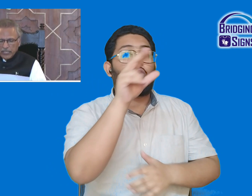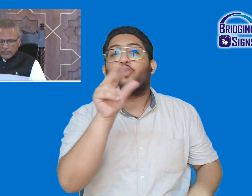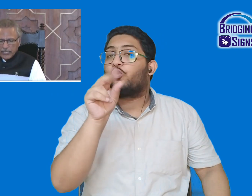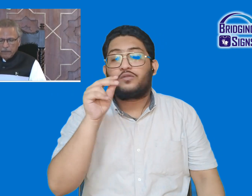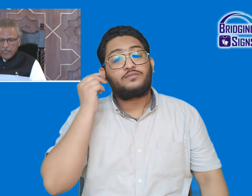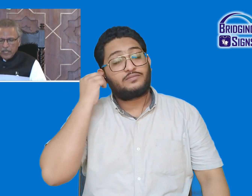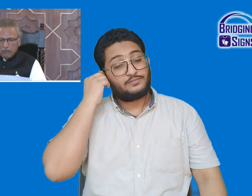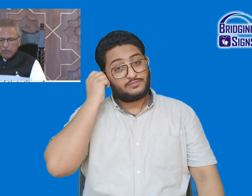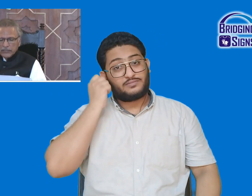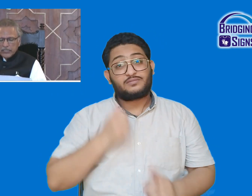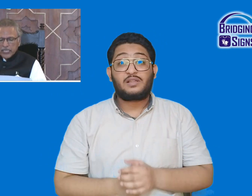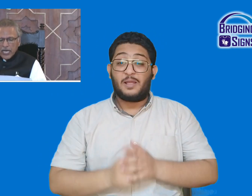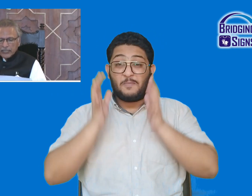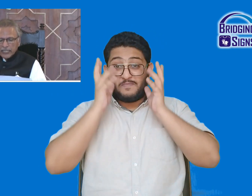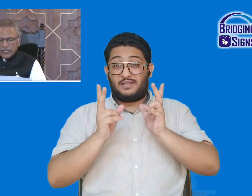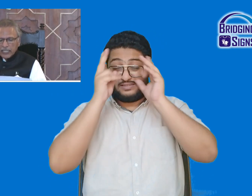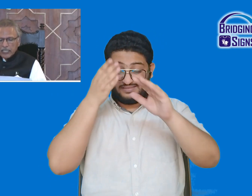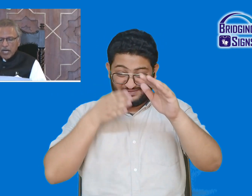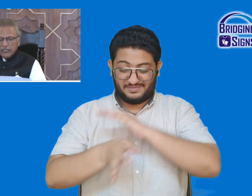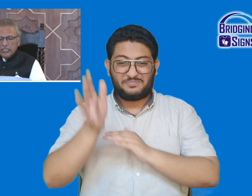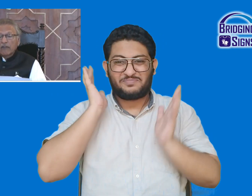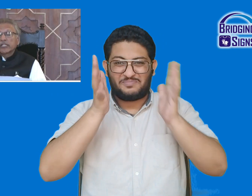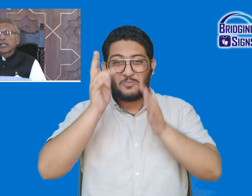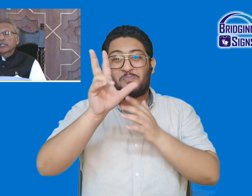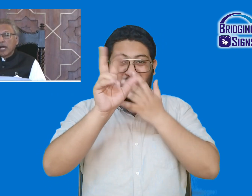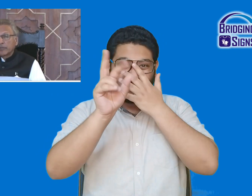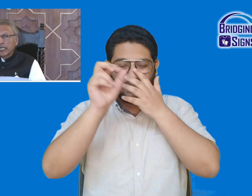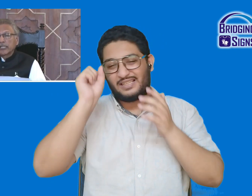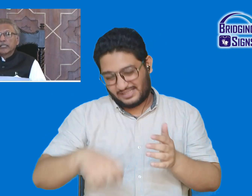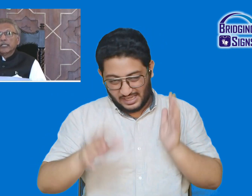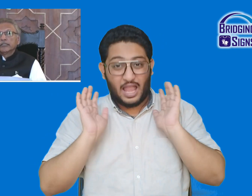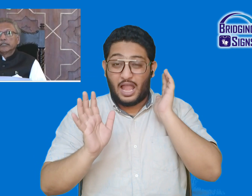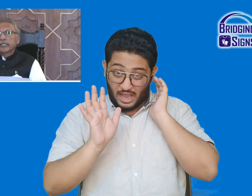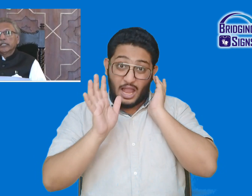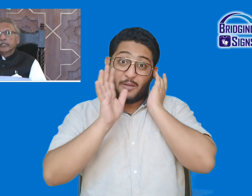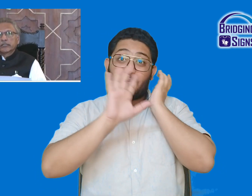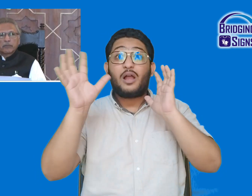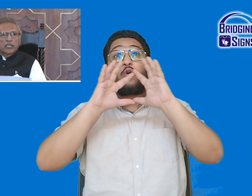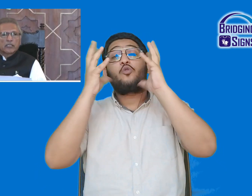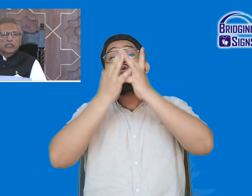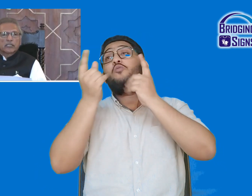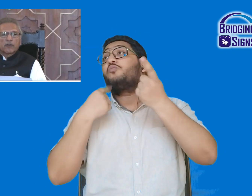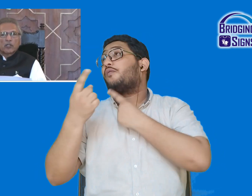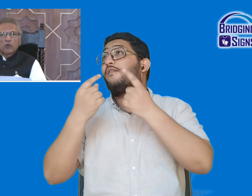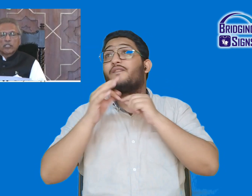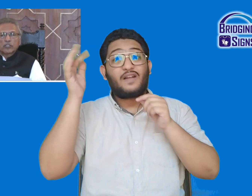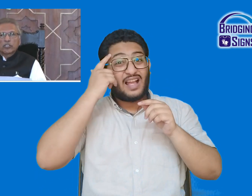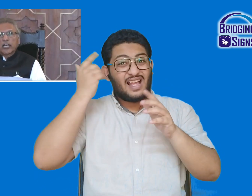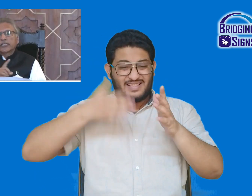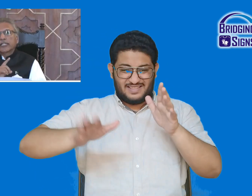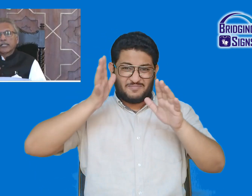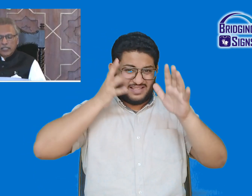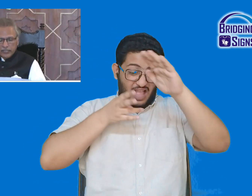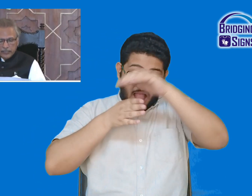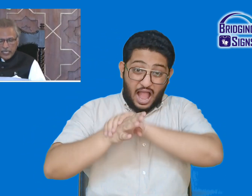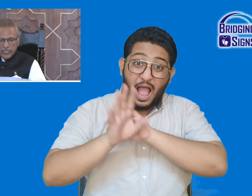مسجد میں نہ جائیں۔ مسجد کے احاطے کے اندر نماز تراویح کا اہتمام کیا جائے۔ یہ سب جگہ سے اتفاق ہوا کہ جو